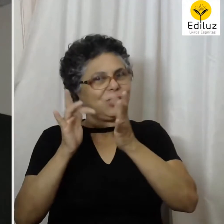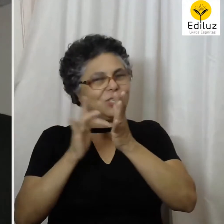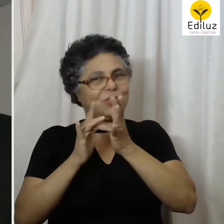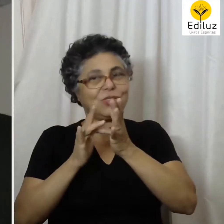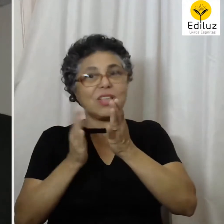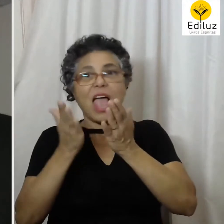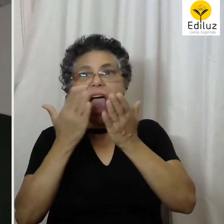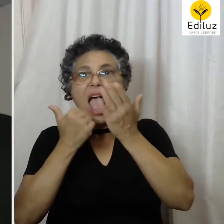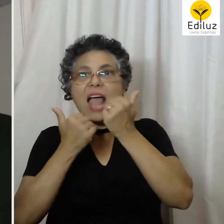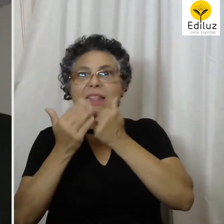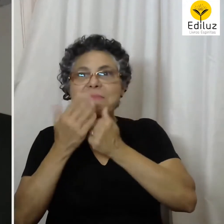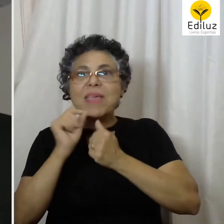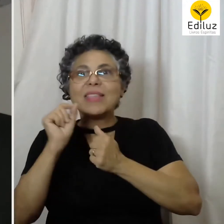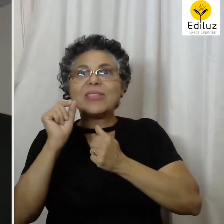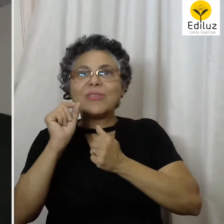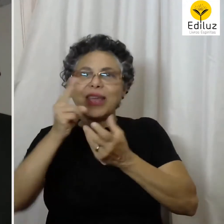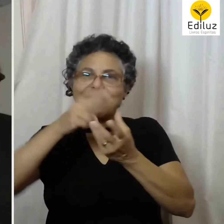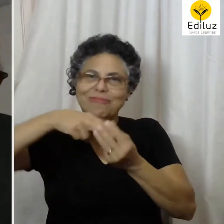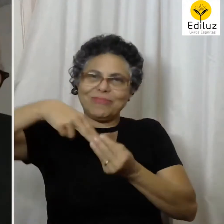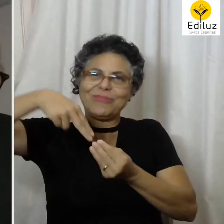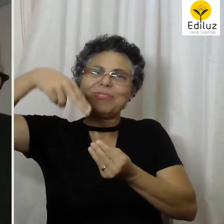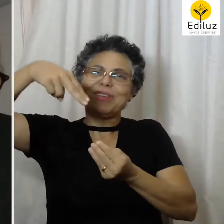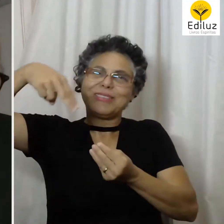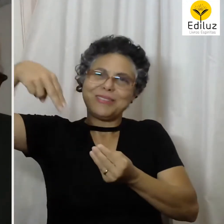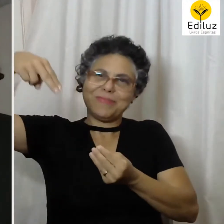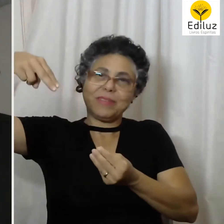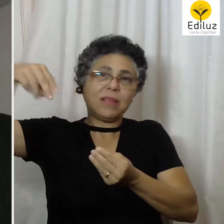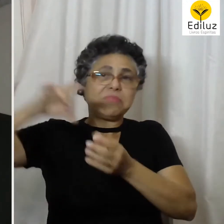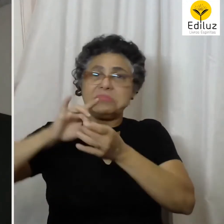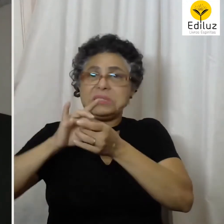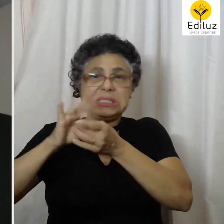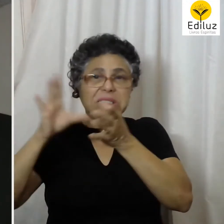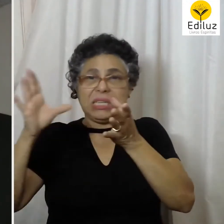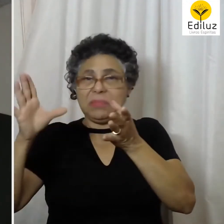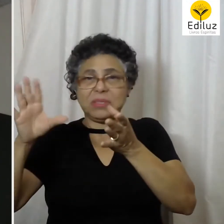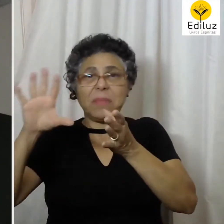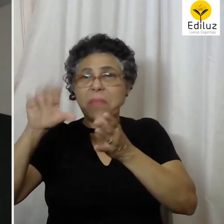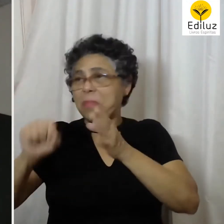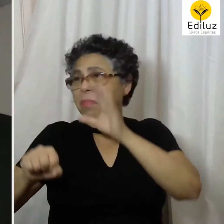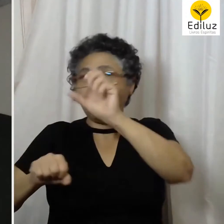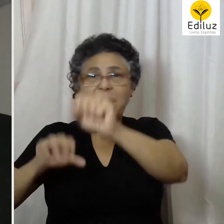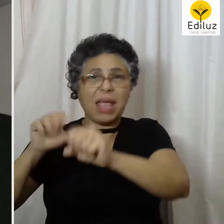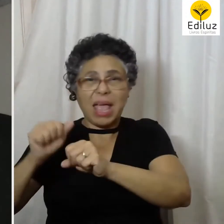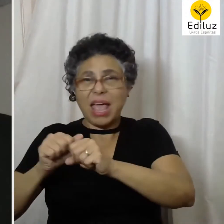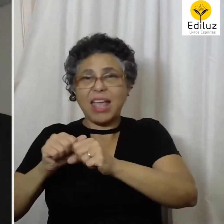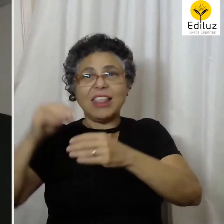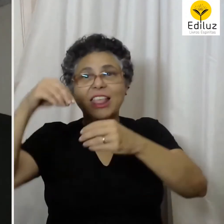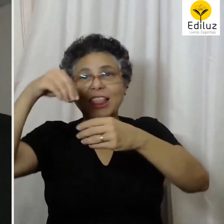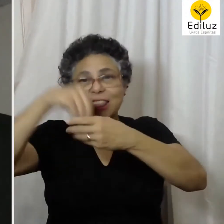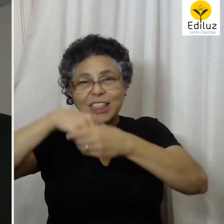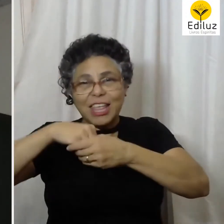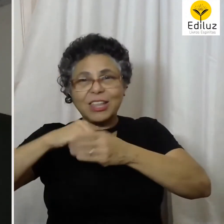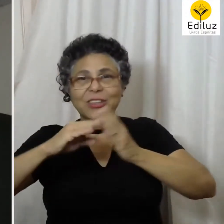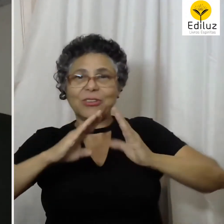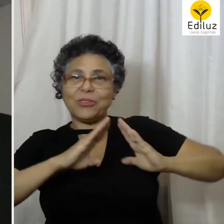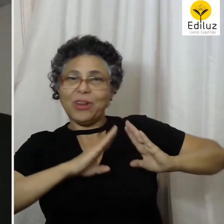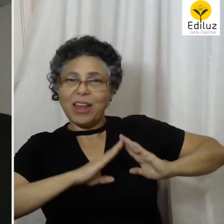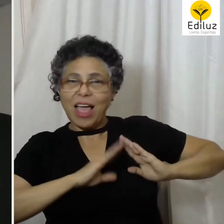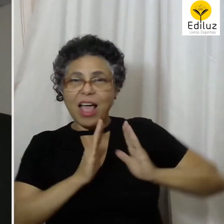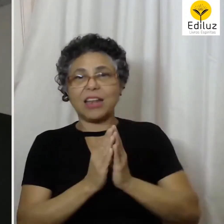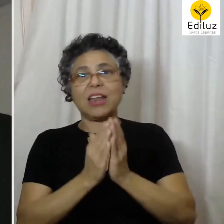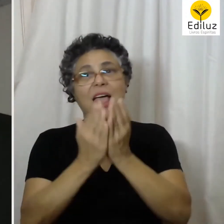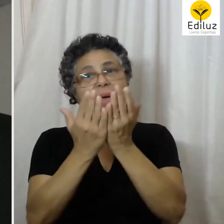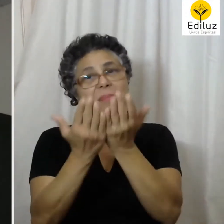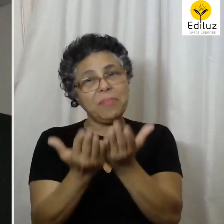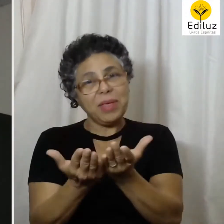alimento do espírito, esse também está disponível no Evangelho no Lar, na leitura da Bíblia, nos momentos